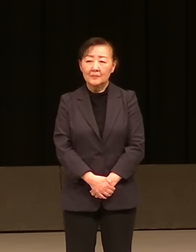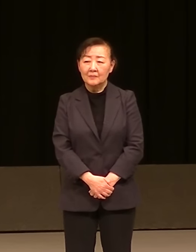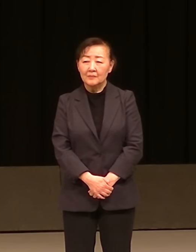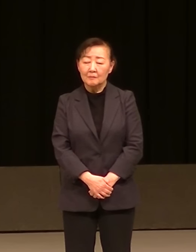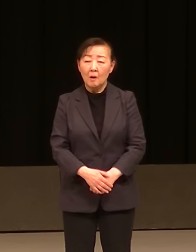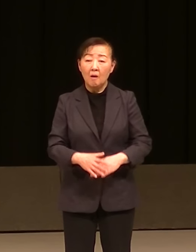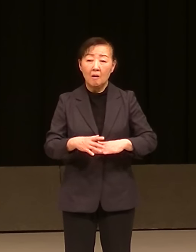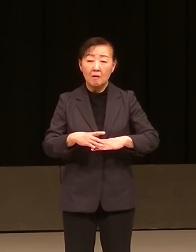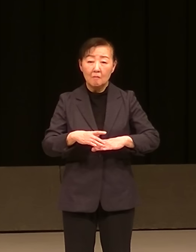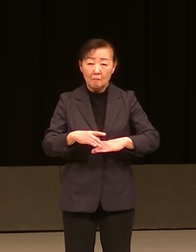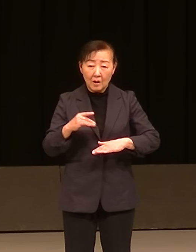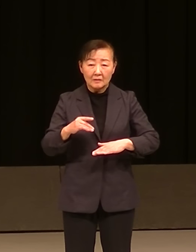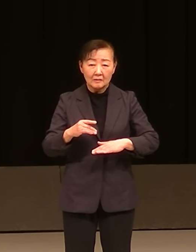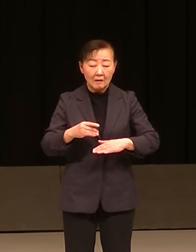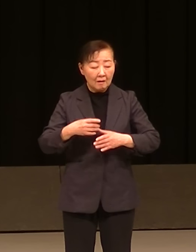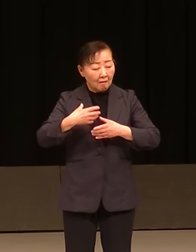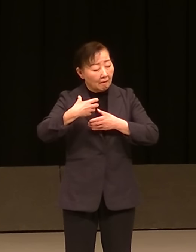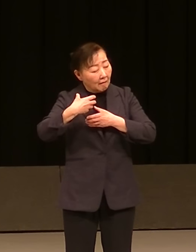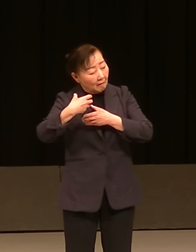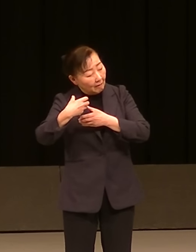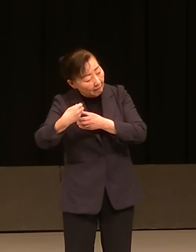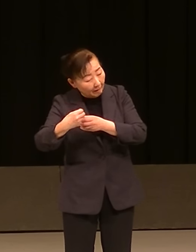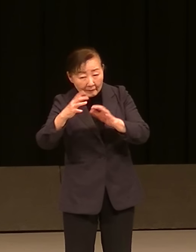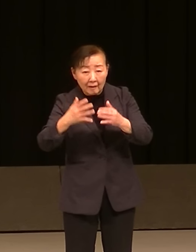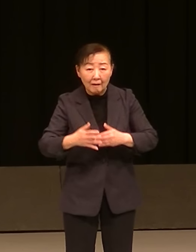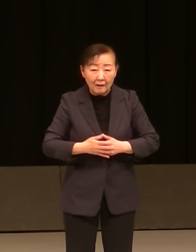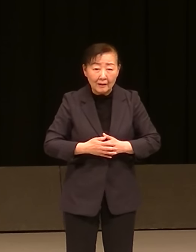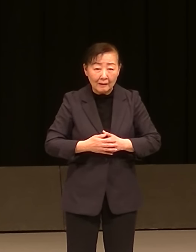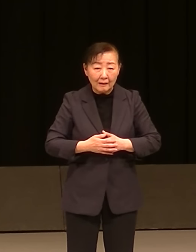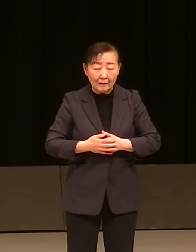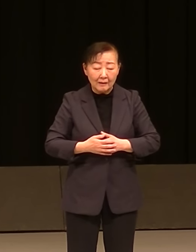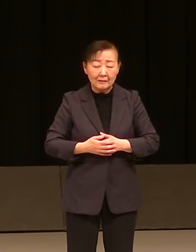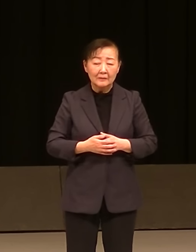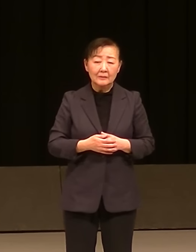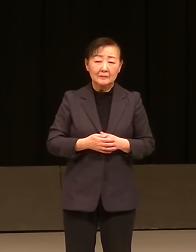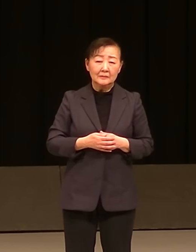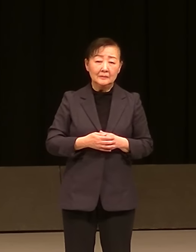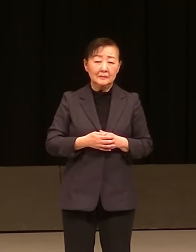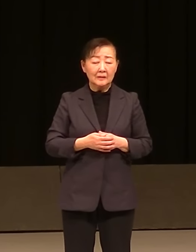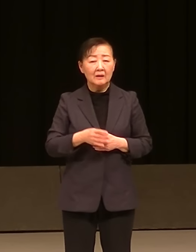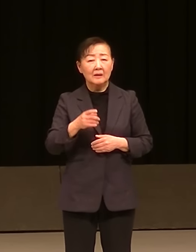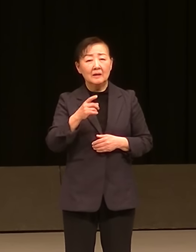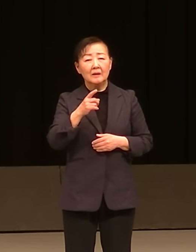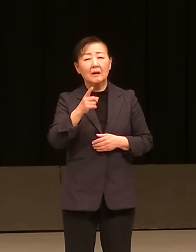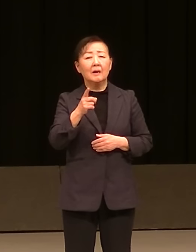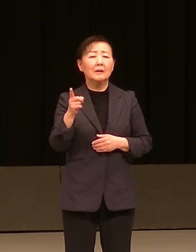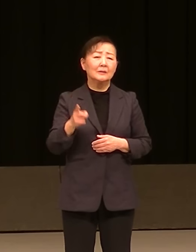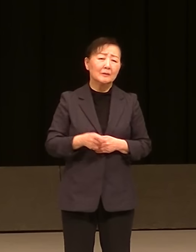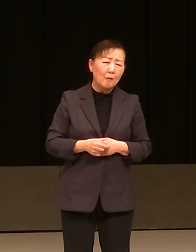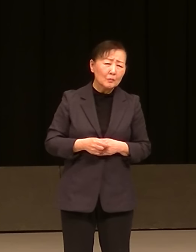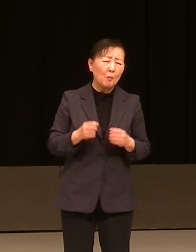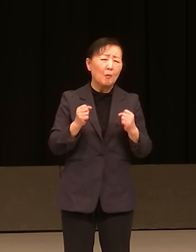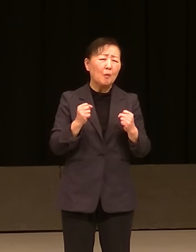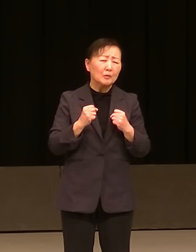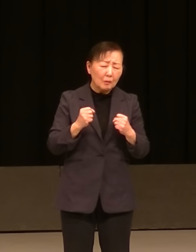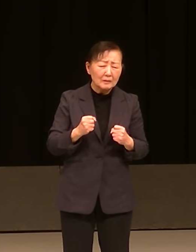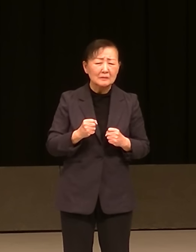まずこの丸め込まれないっていうことですね。その脅威論にもう あいつらは本当に恐ろしいやつら